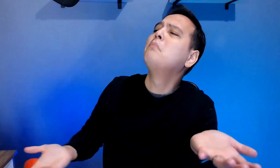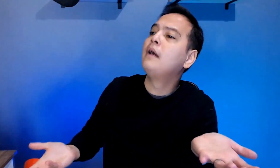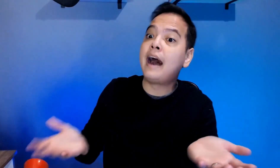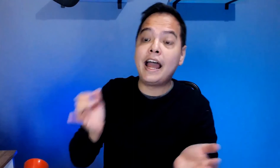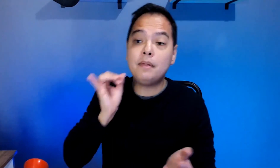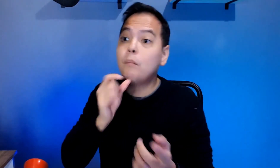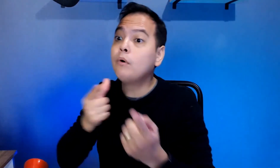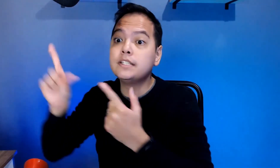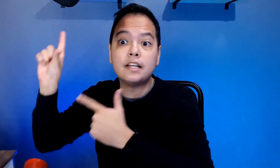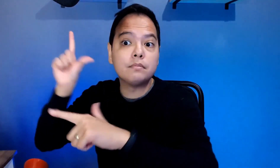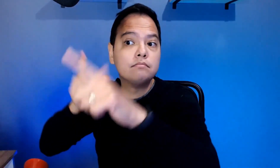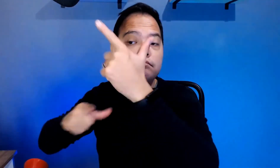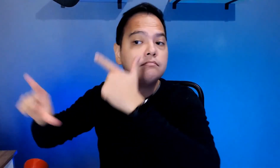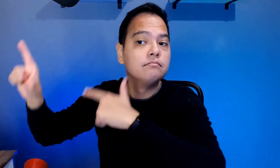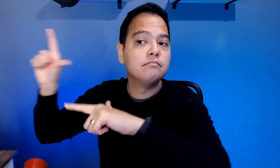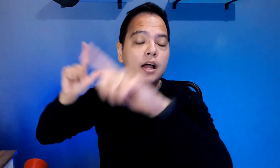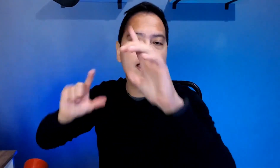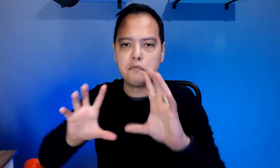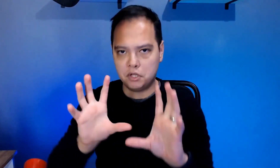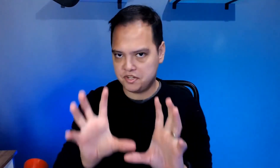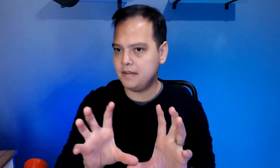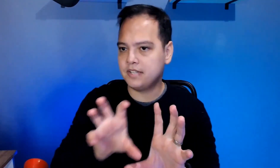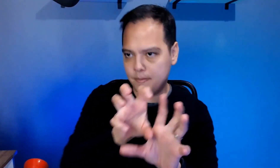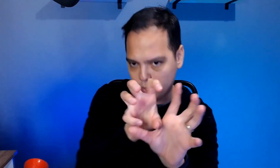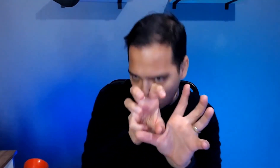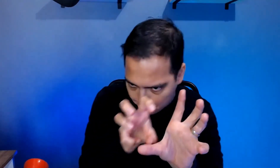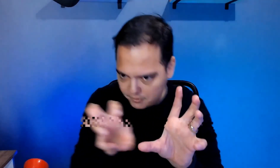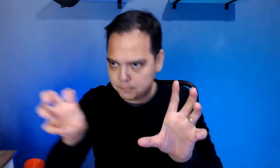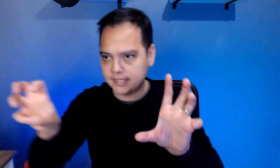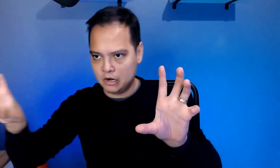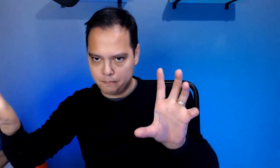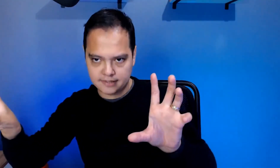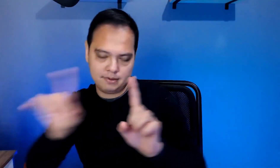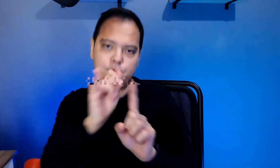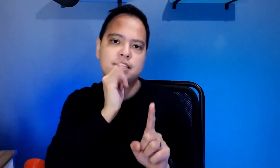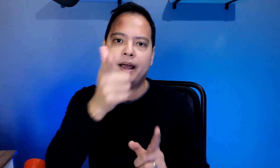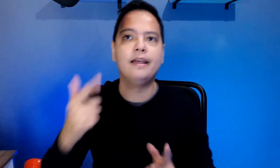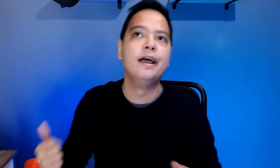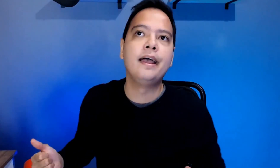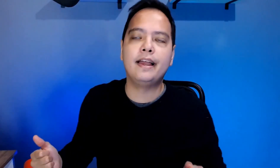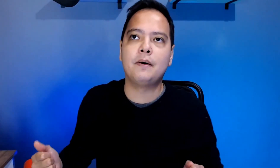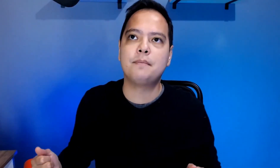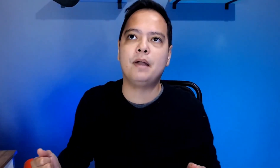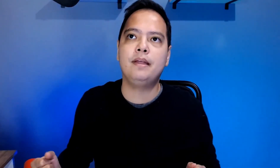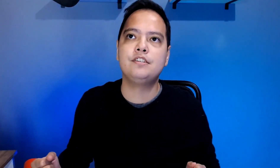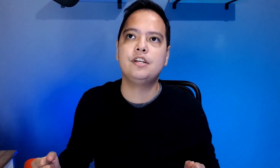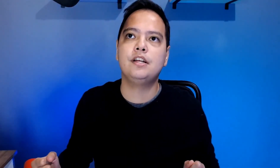Aí ele me dá um monte de exemplo. Eu não vou dar os exemplos aqui para não ocupar o espaço da aula para isso, né? Mas, por exemplo, aí ele dá um exemplo para mim de um